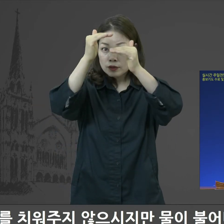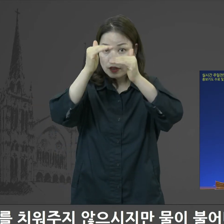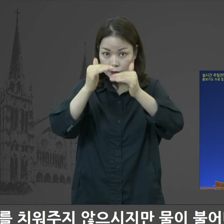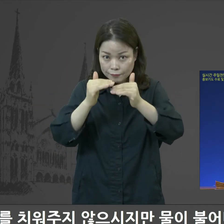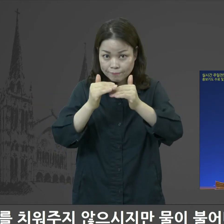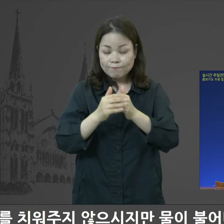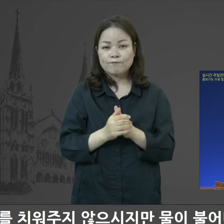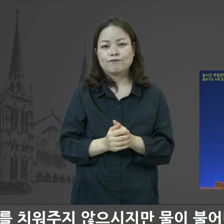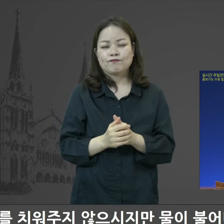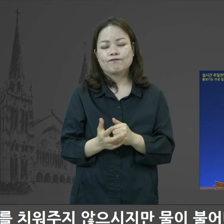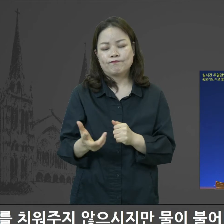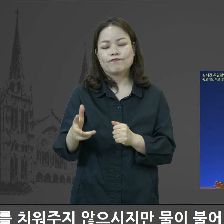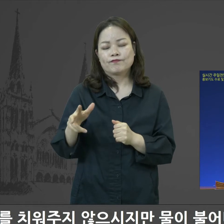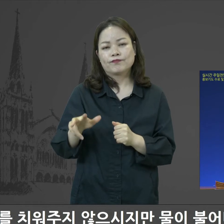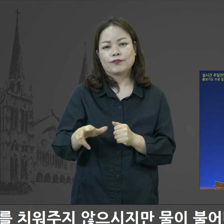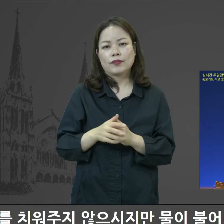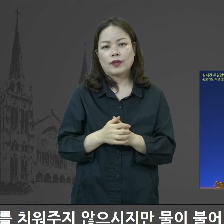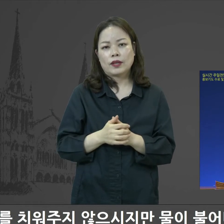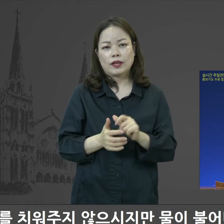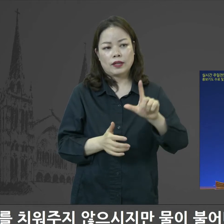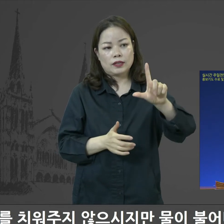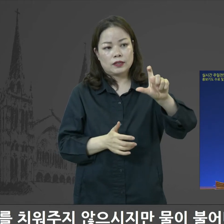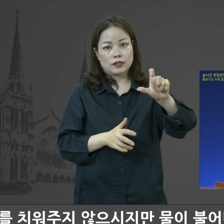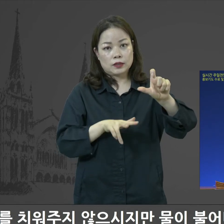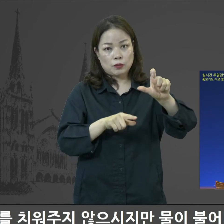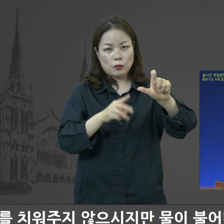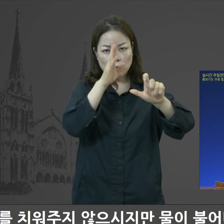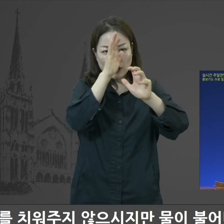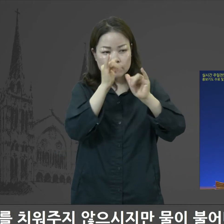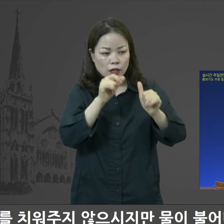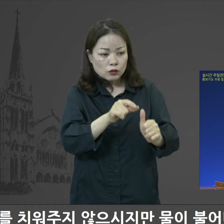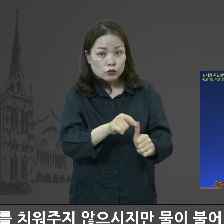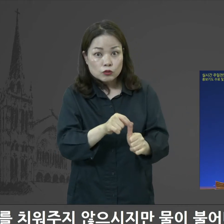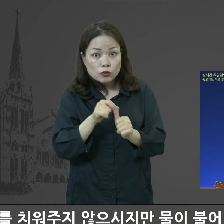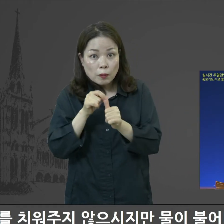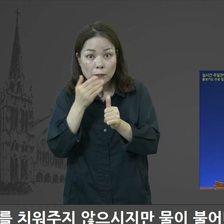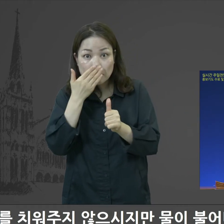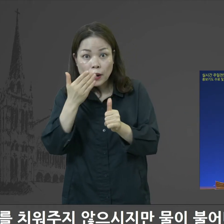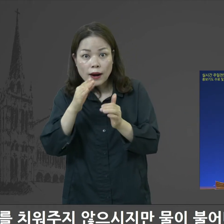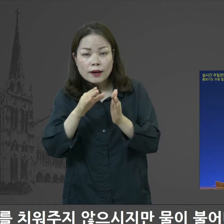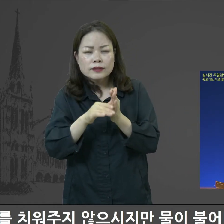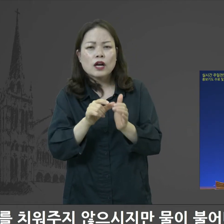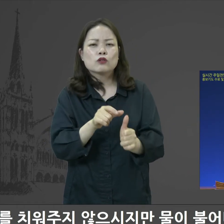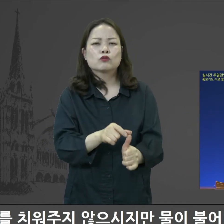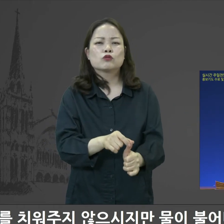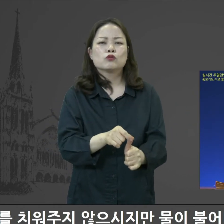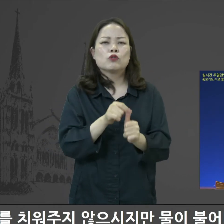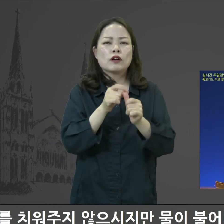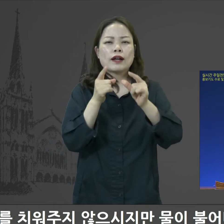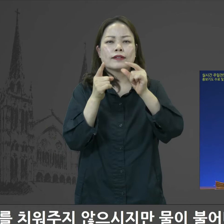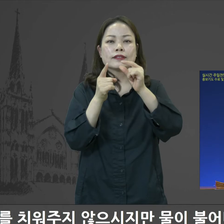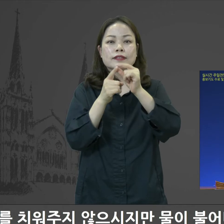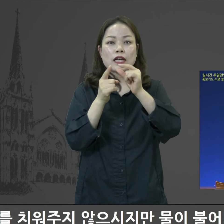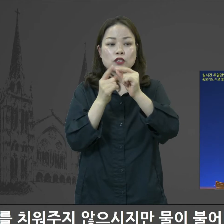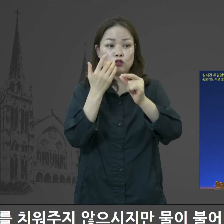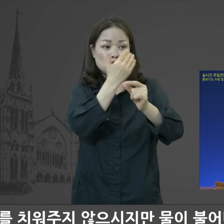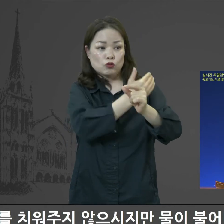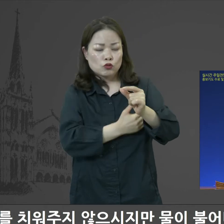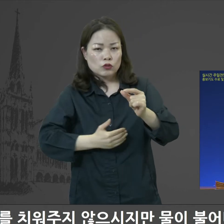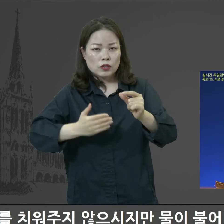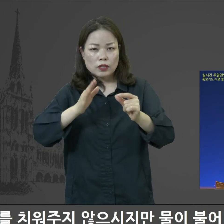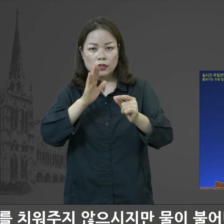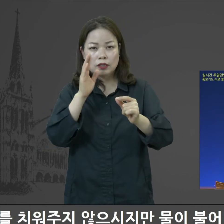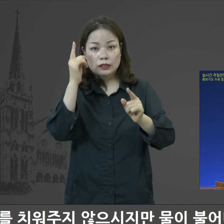내용입니다. 하지만 15절에 병든 자를 구원한다고 할 때 이 구원하다라는 단어는 육체적인